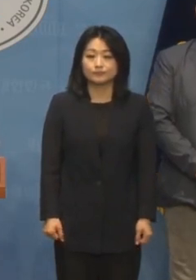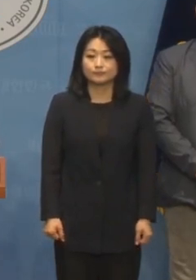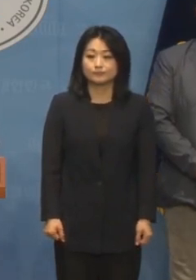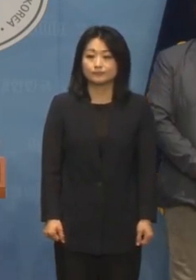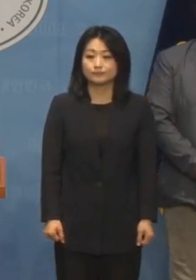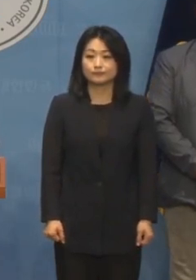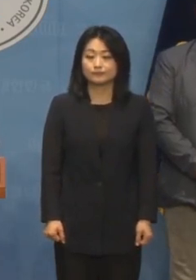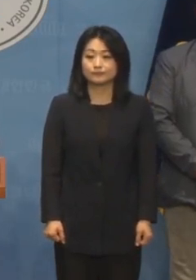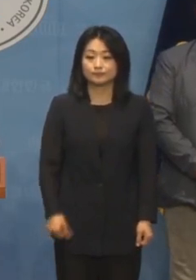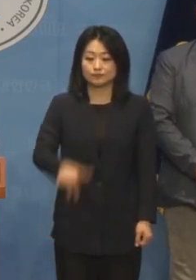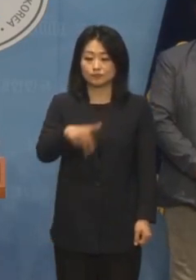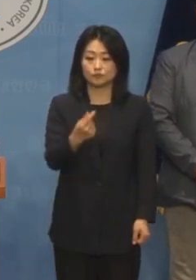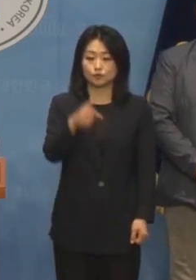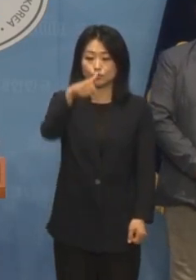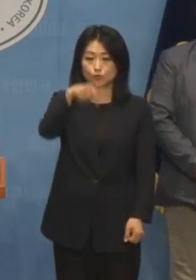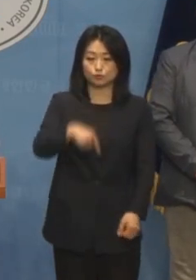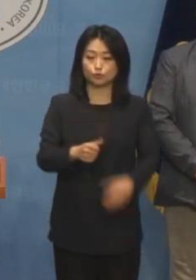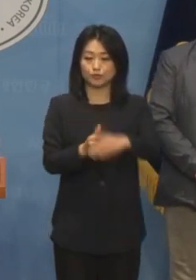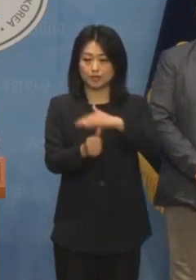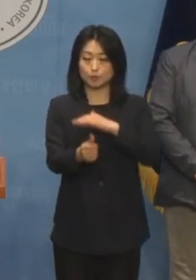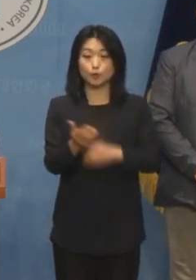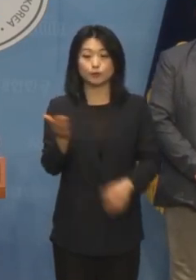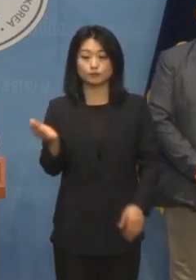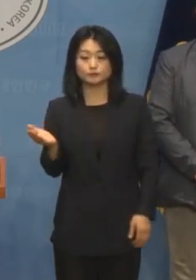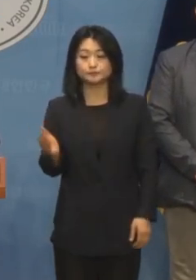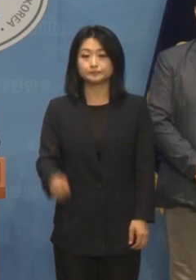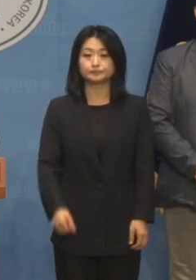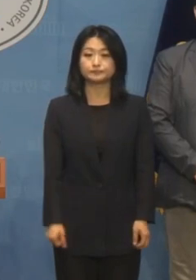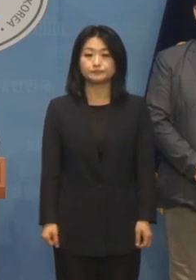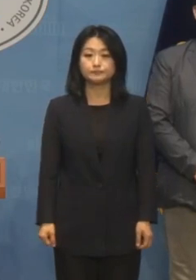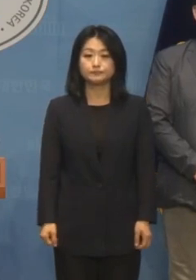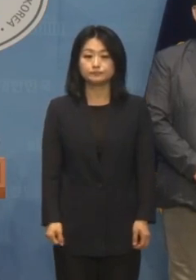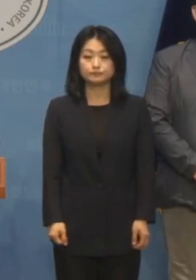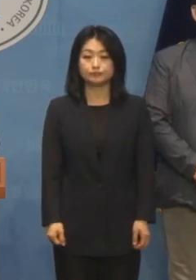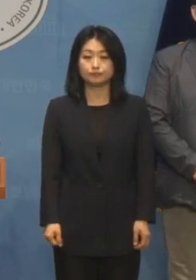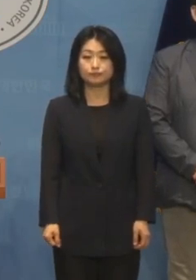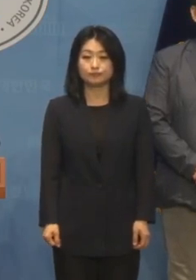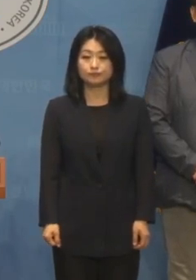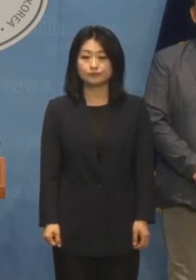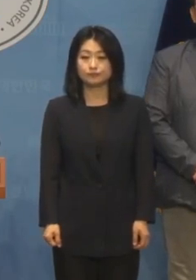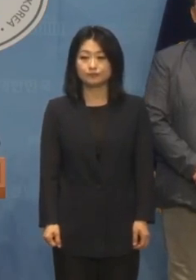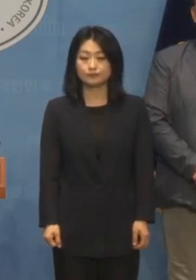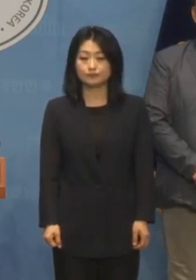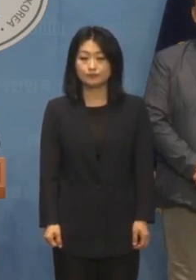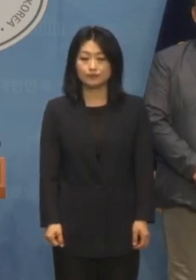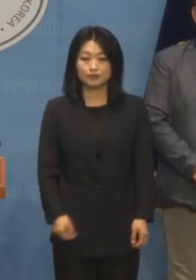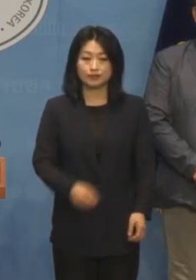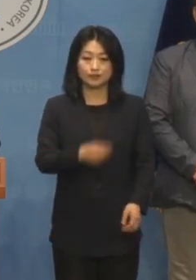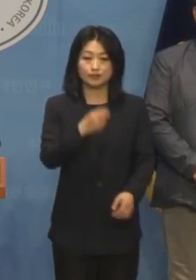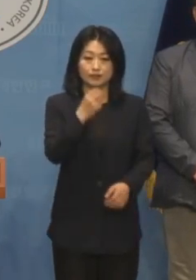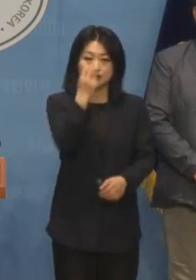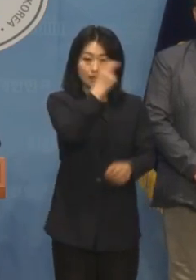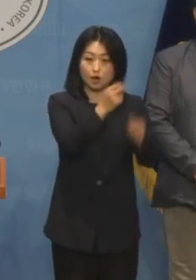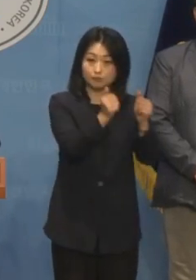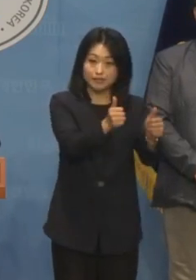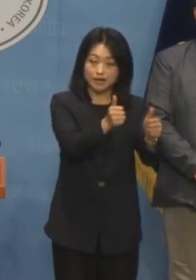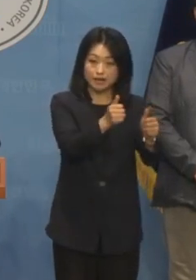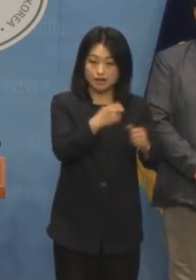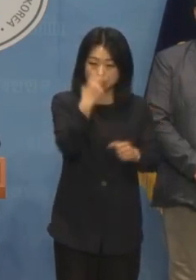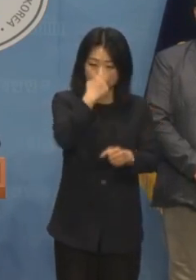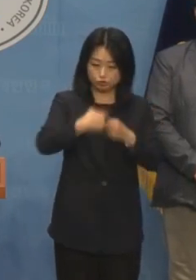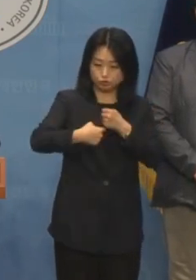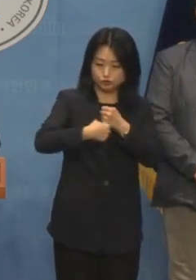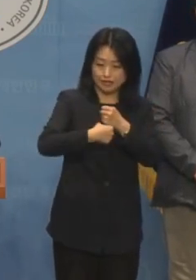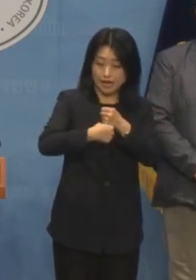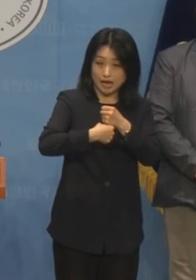네, 조국혁신당 원내대표 황운하입니다. 수사하는 사람들이 열심히 하다 보면